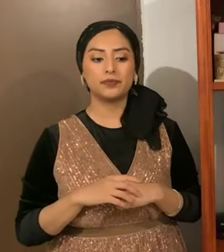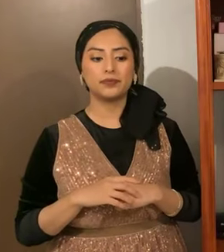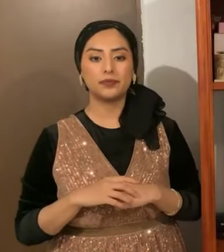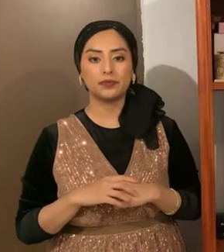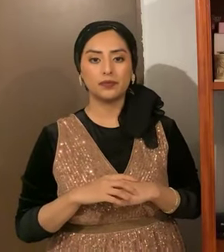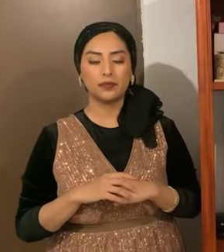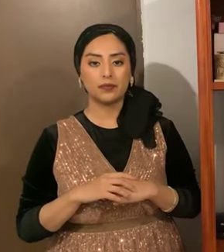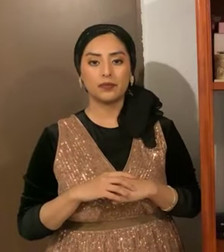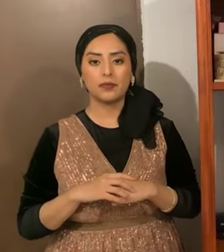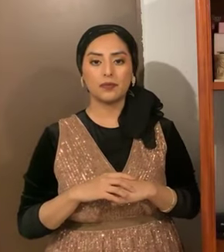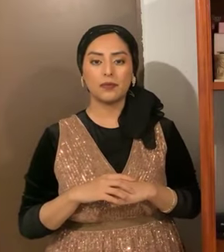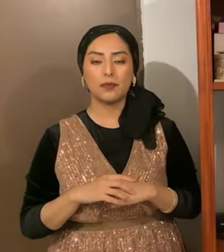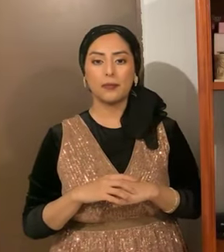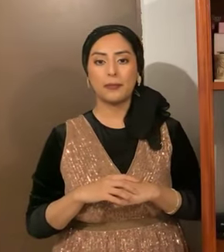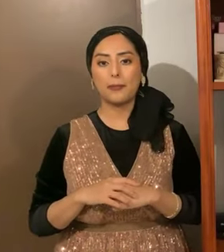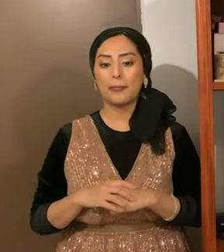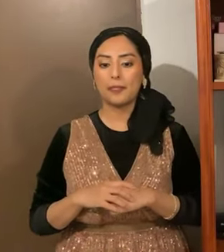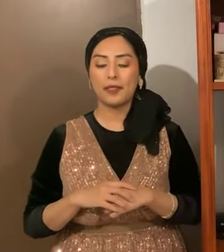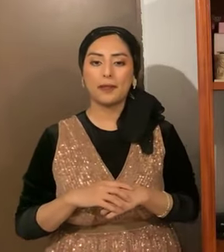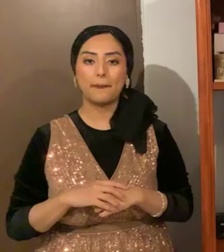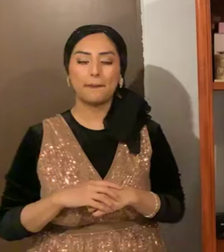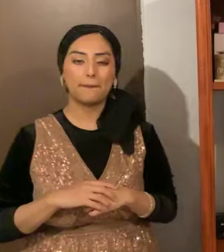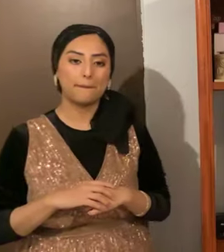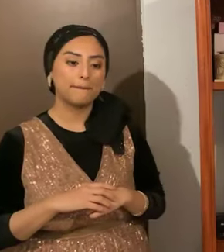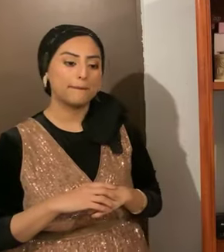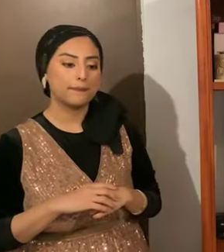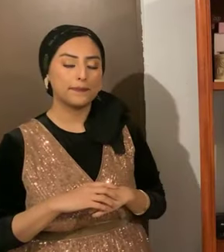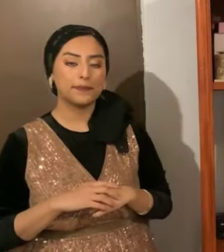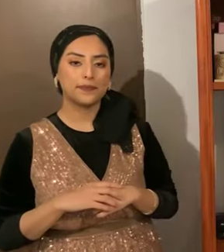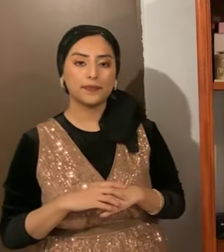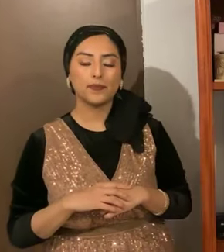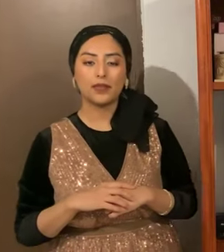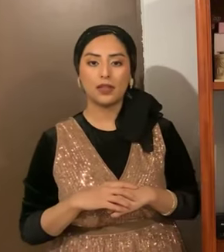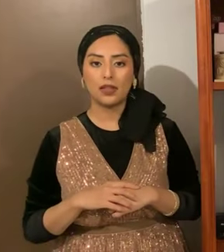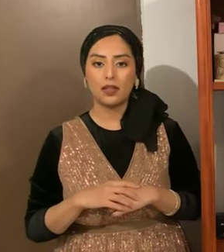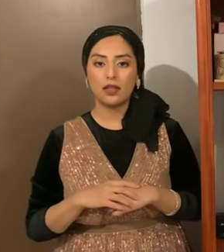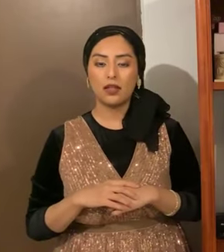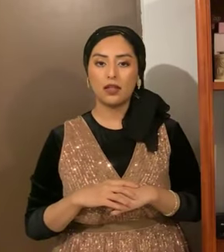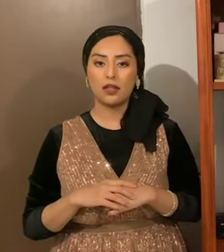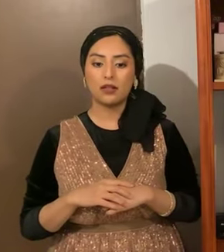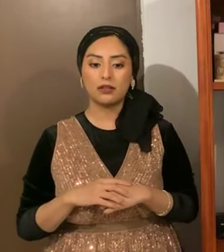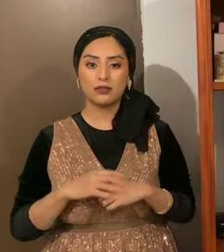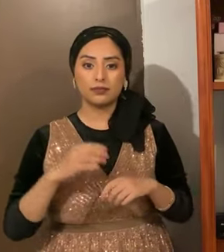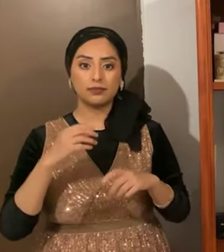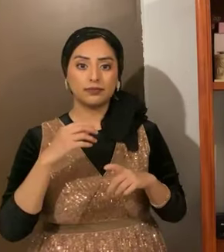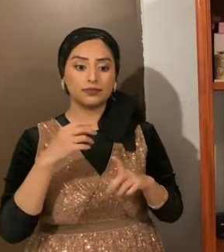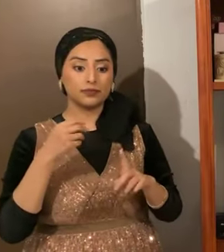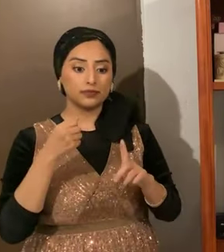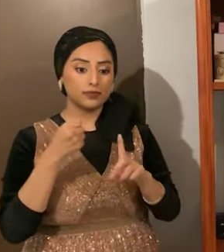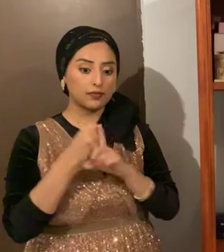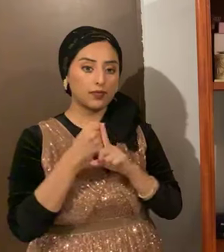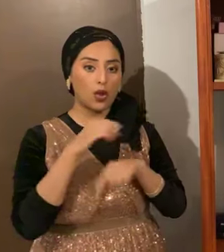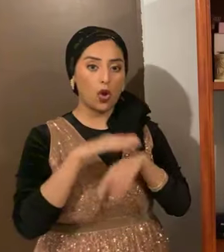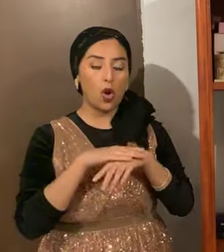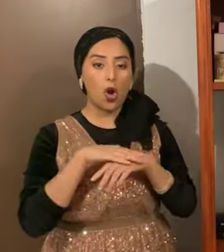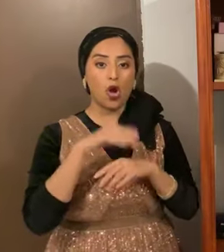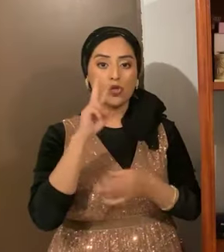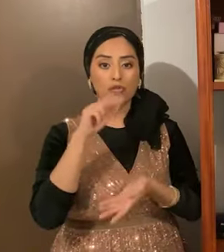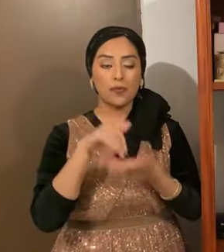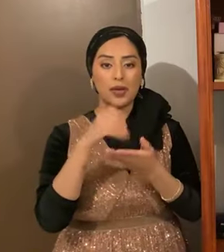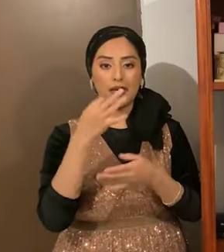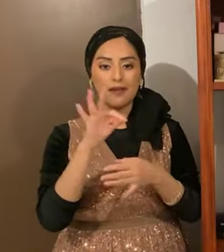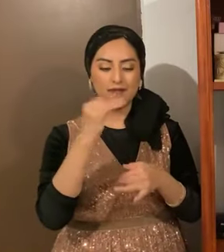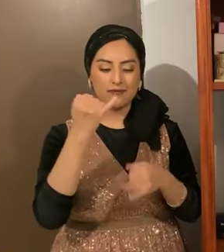de la Tierra, por así decirlo, ¿verdad? Venus, Júpiter, Saturno y Luna. Vino en el 2019 a finales